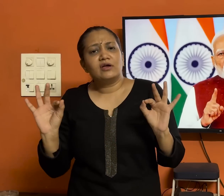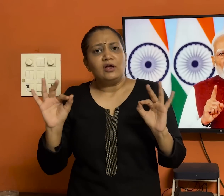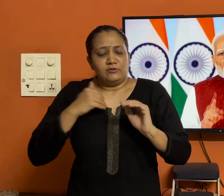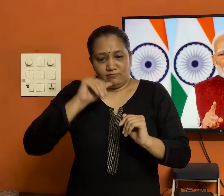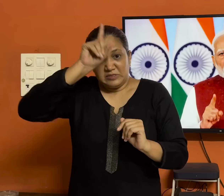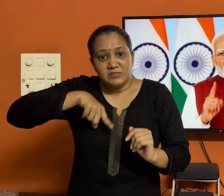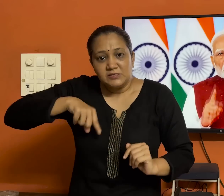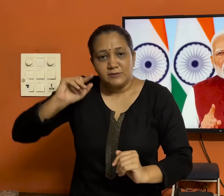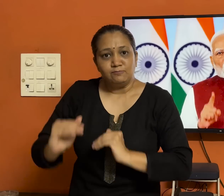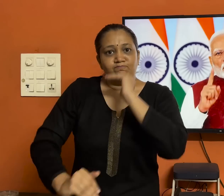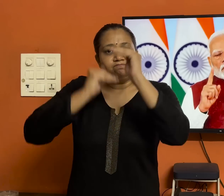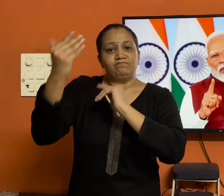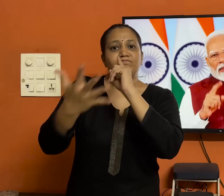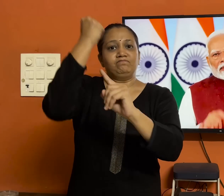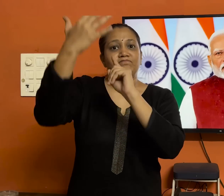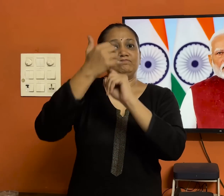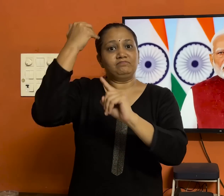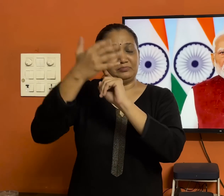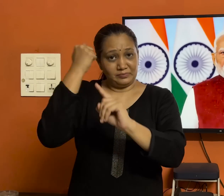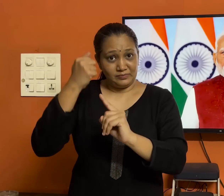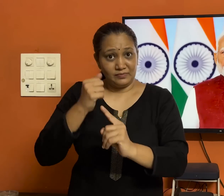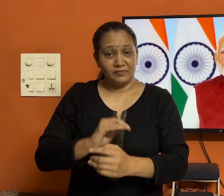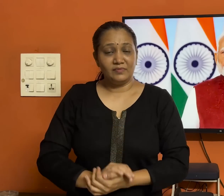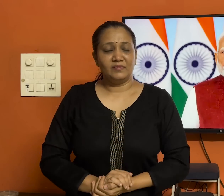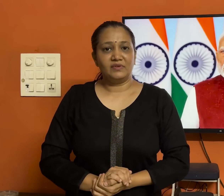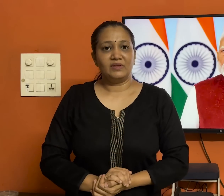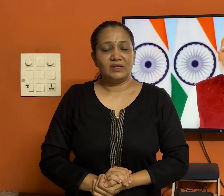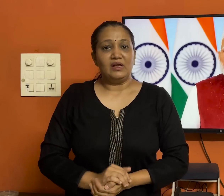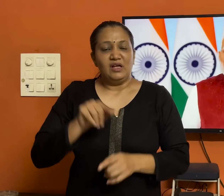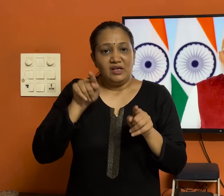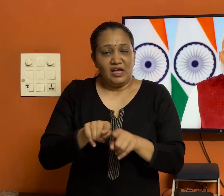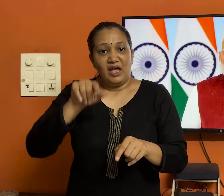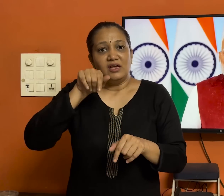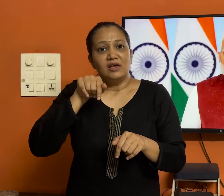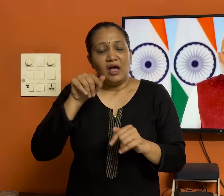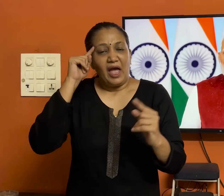विकसित भारत के सपने को पूरा कर सके, इसके लिए